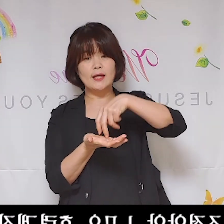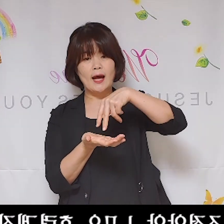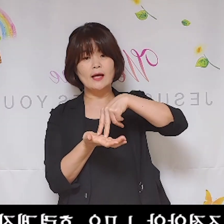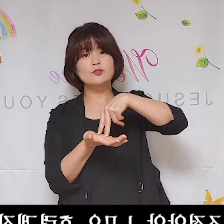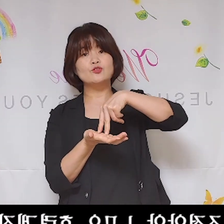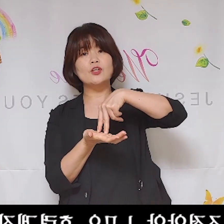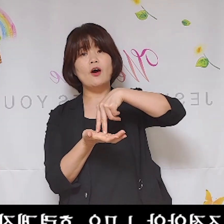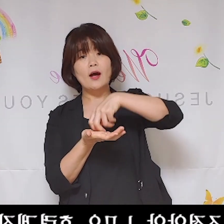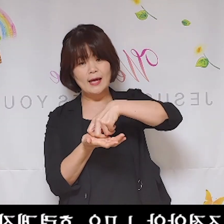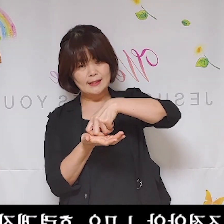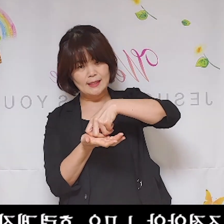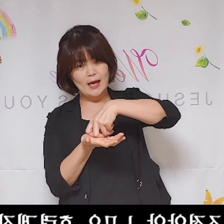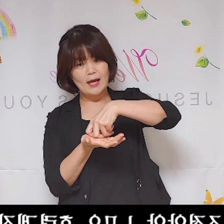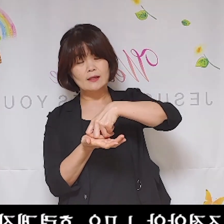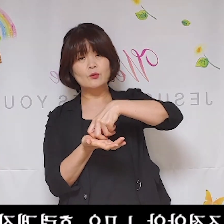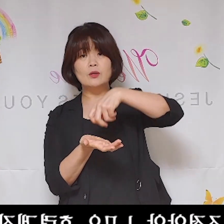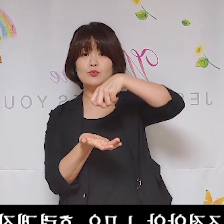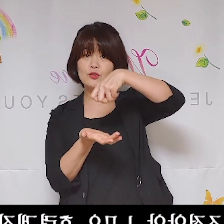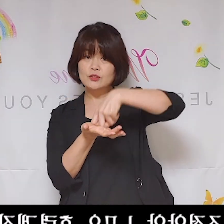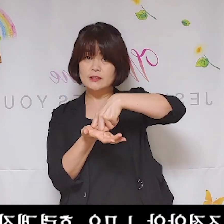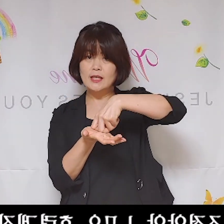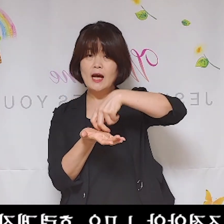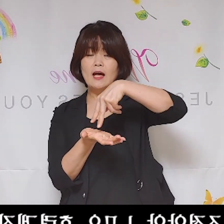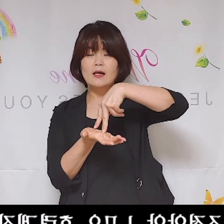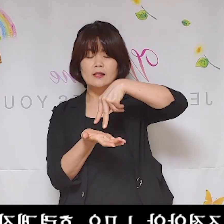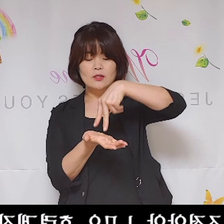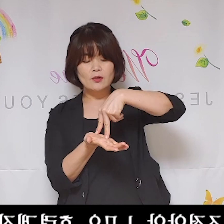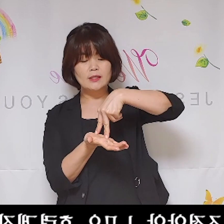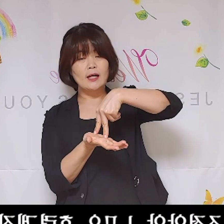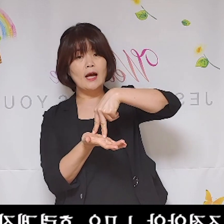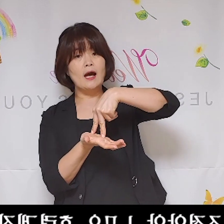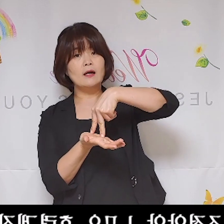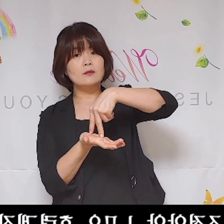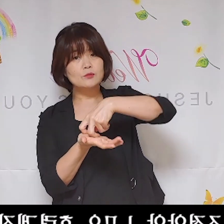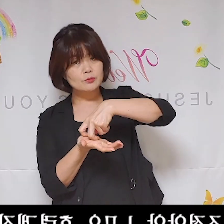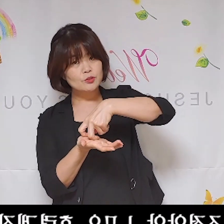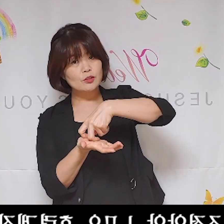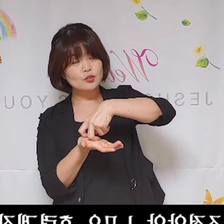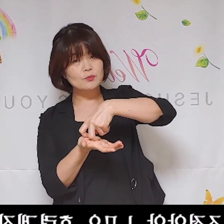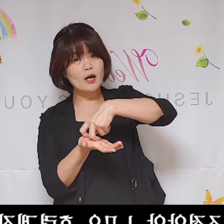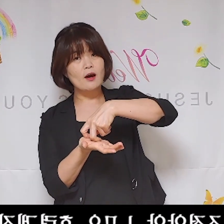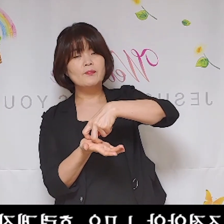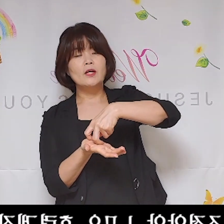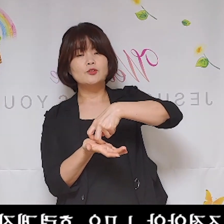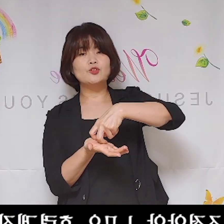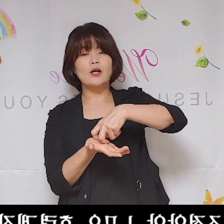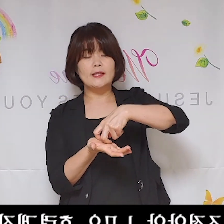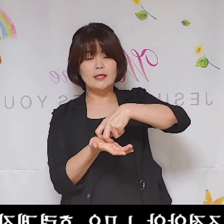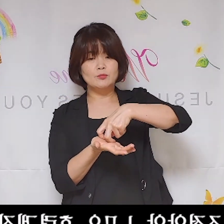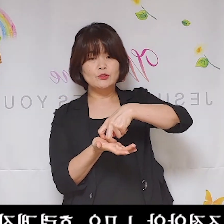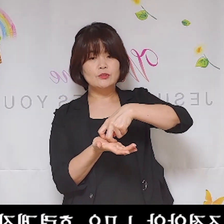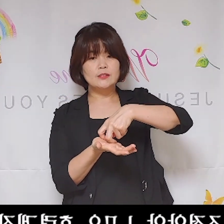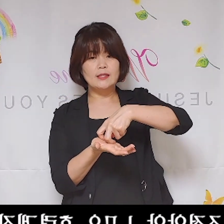꿇다, 주저앉다. 여기 무릎 꿇다, 서 있다가 무릎을 꿇어주면 주저앉다, 무릎 꿇을